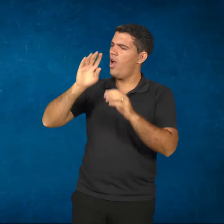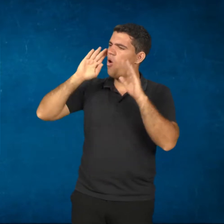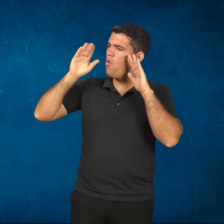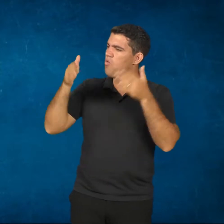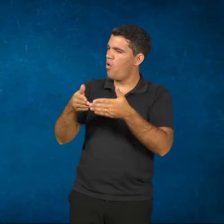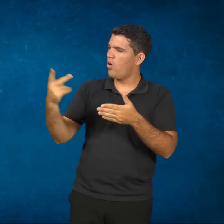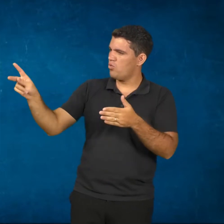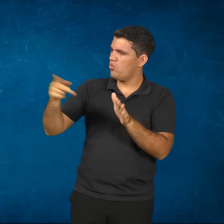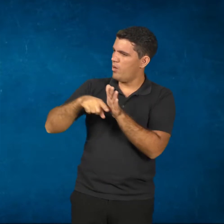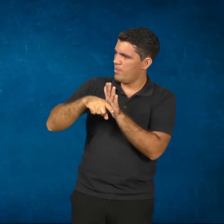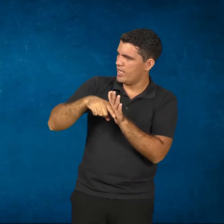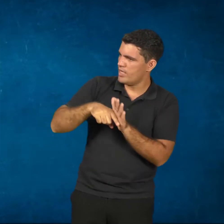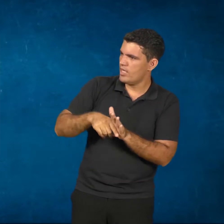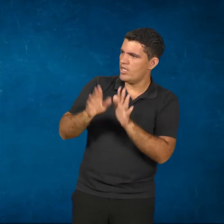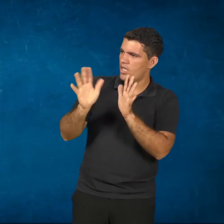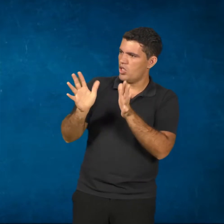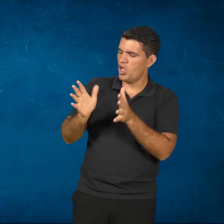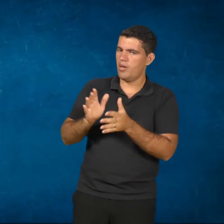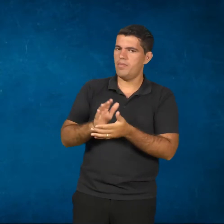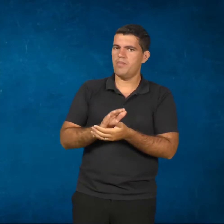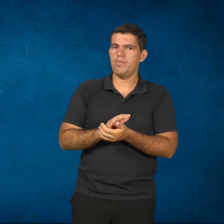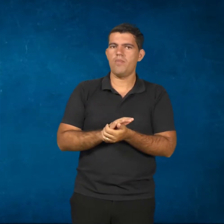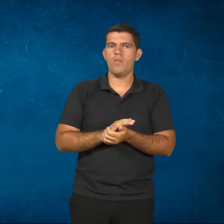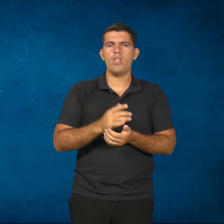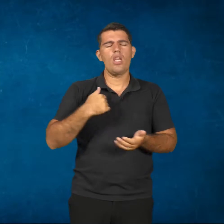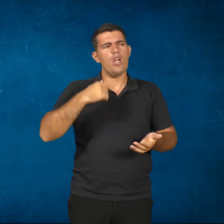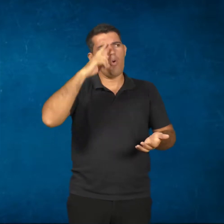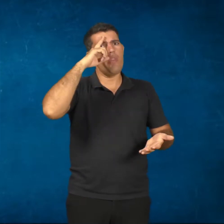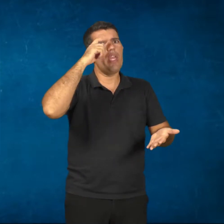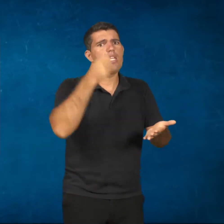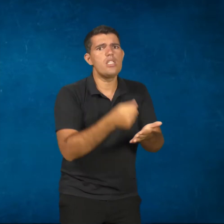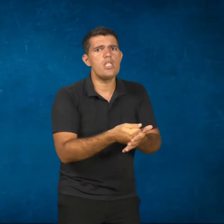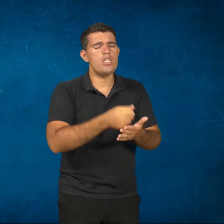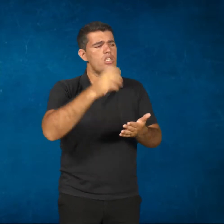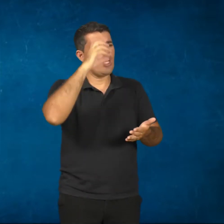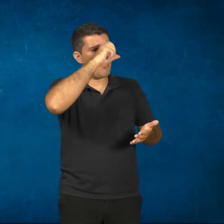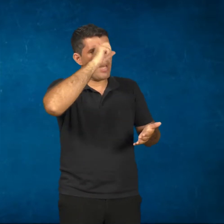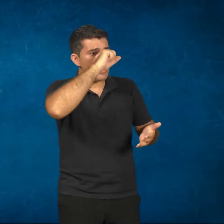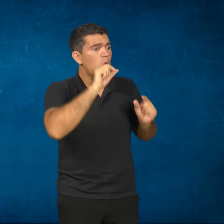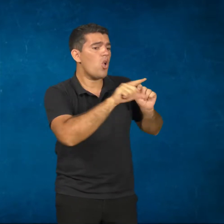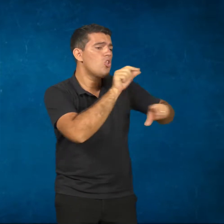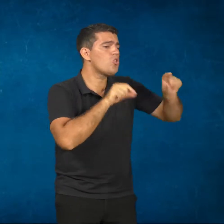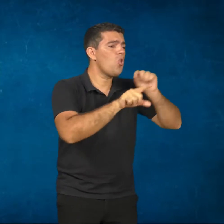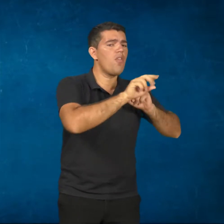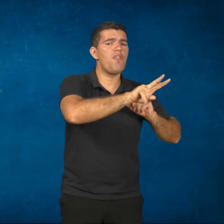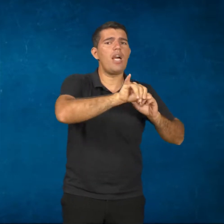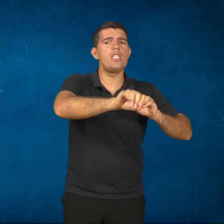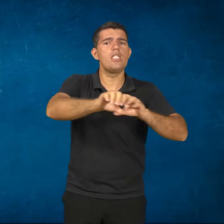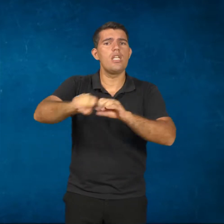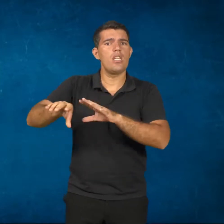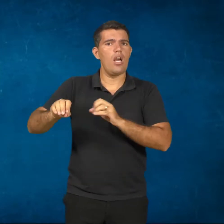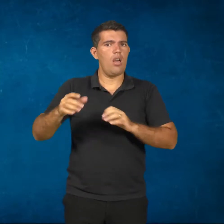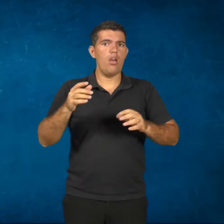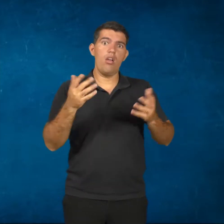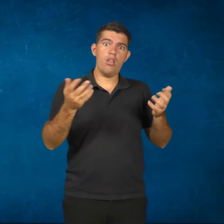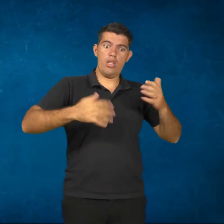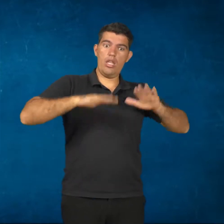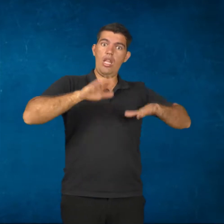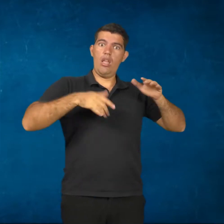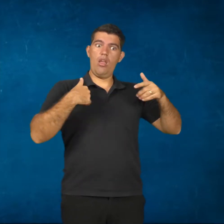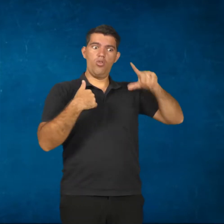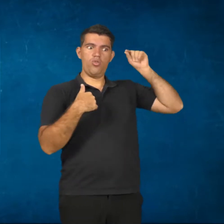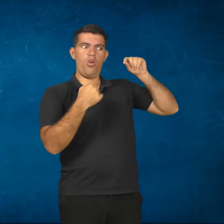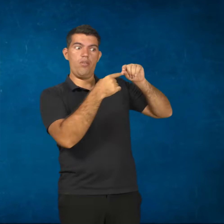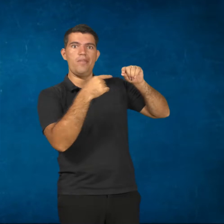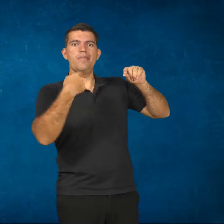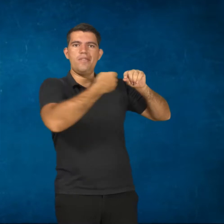sua pesquisa. Decidir o que é que deve ser ensinado não é uma coisa tranquila, porque depende de escolhas, e essas escolhas são políticas.